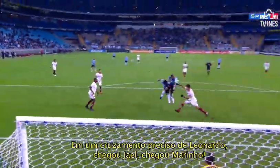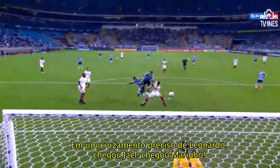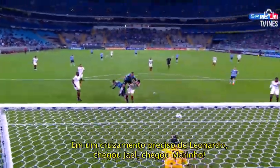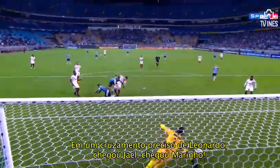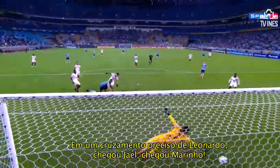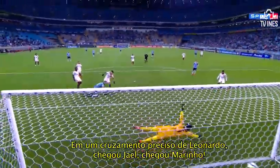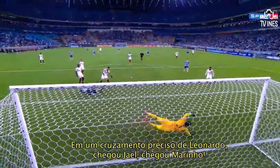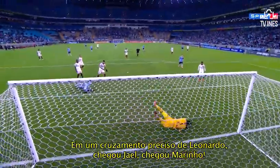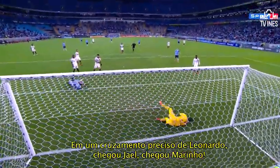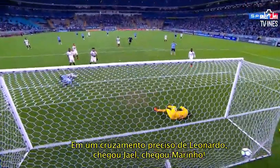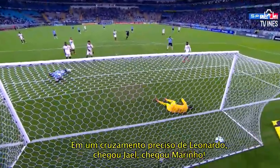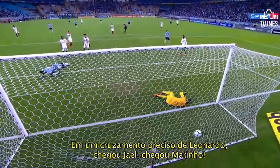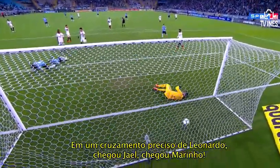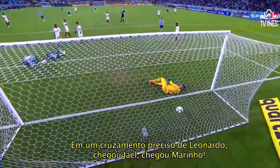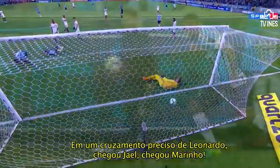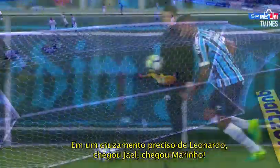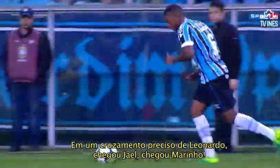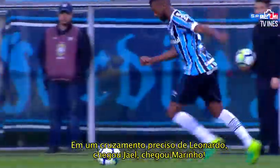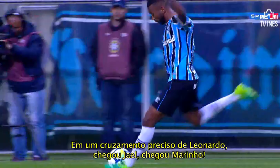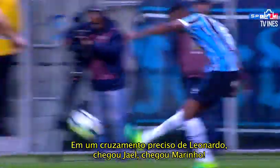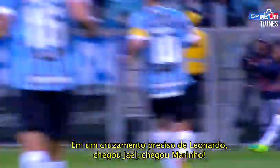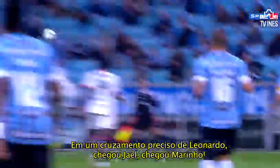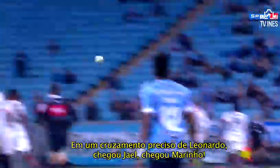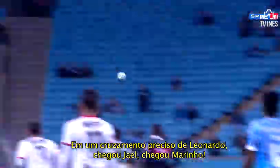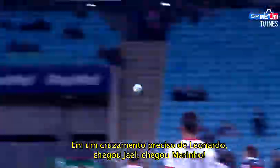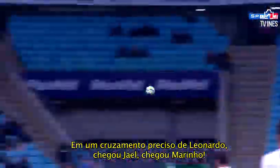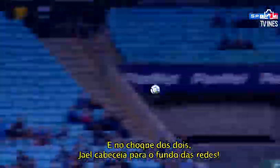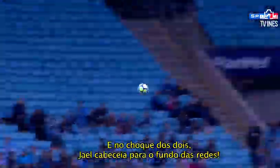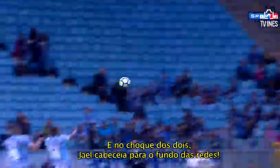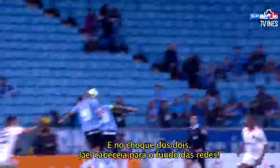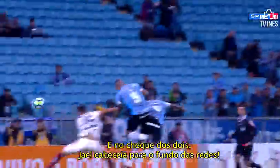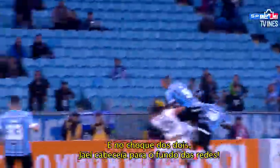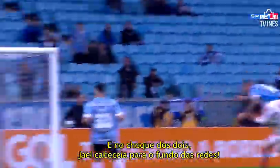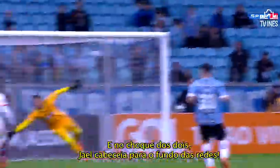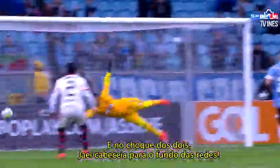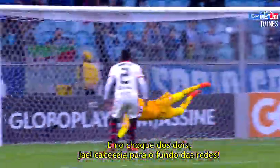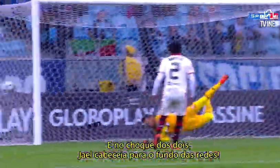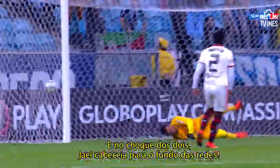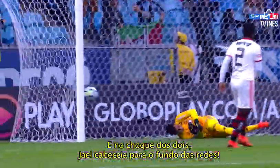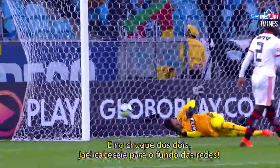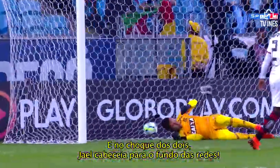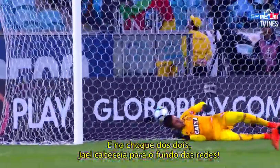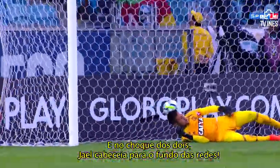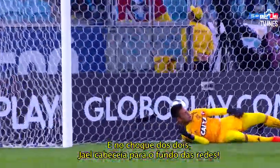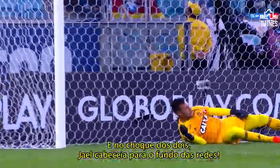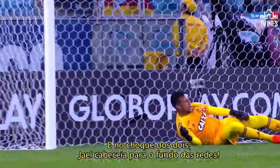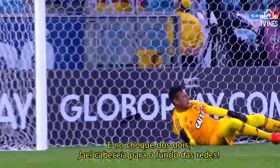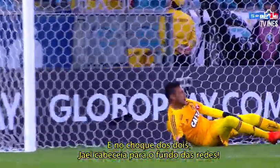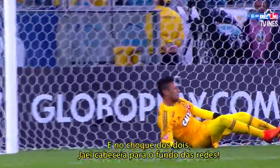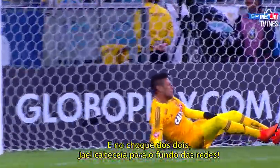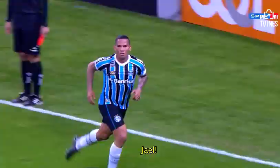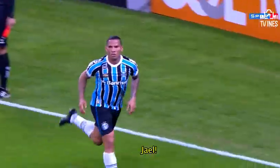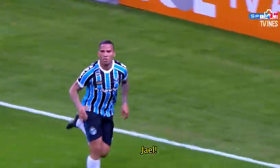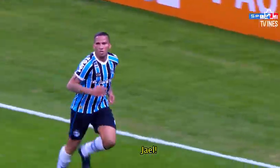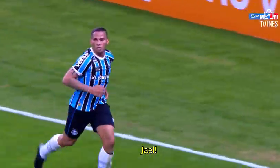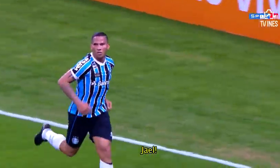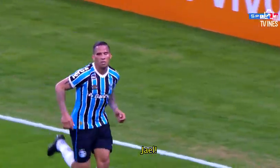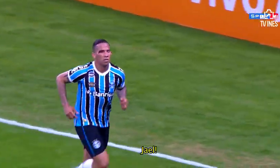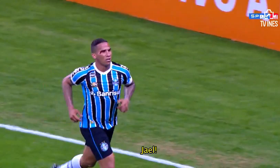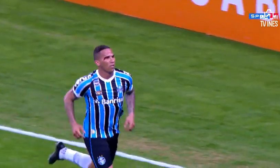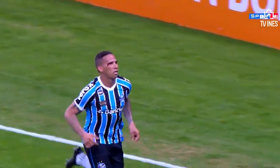preciso de Leonardo, chegou o Jael, chegou o Marinho! e no choque dos dois, Jael cabeceia para o fundo das redes.